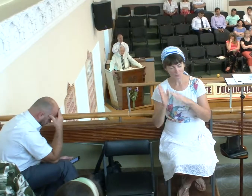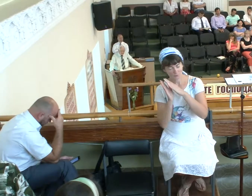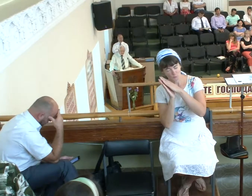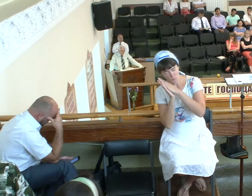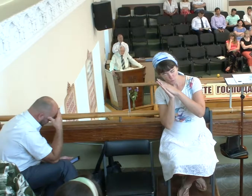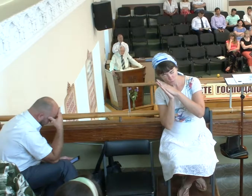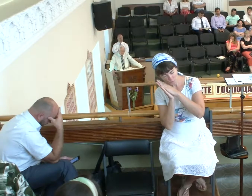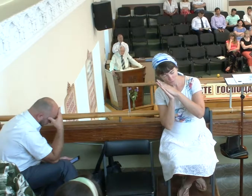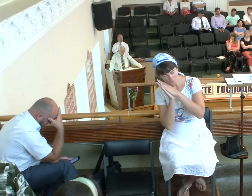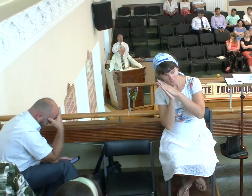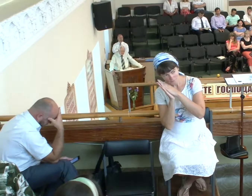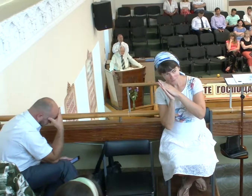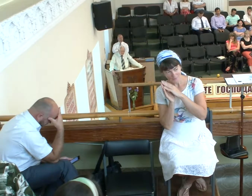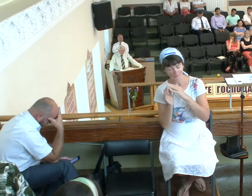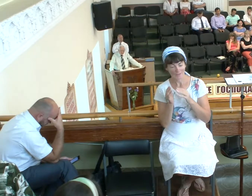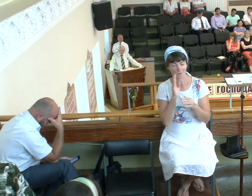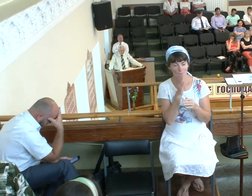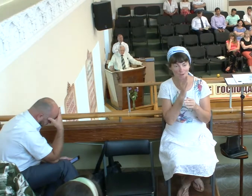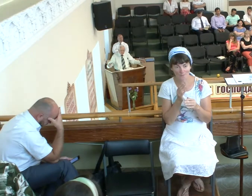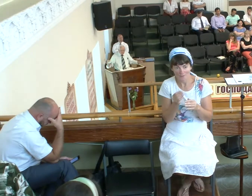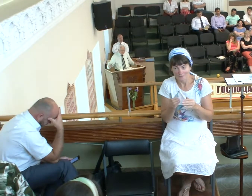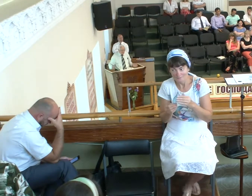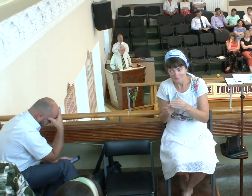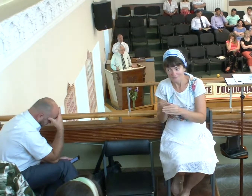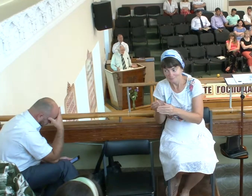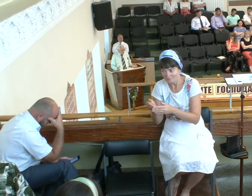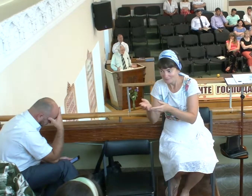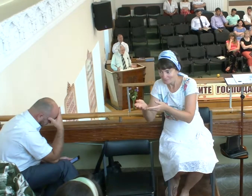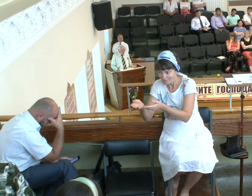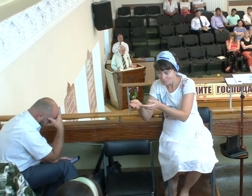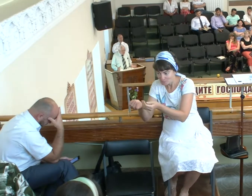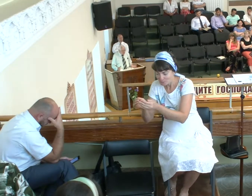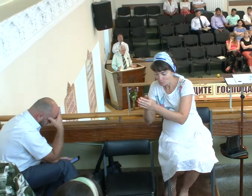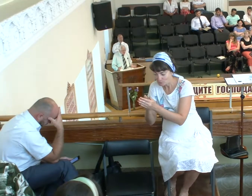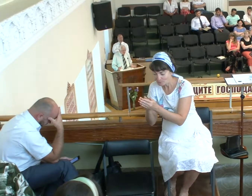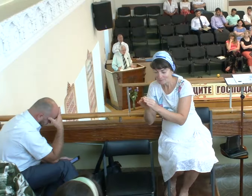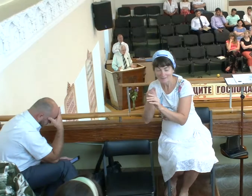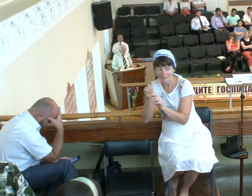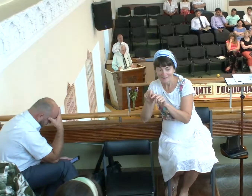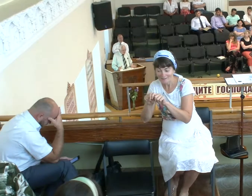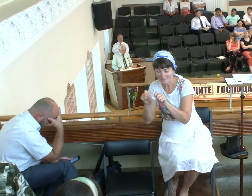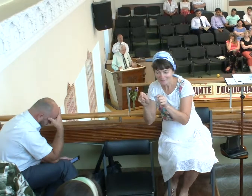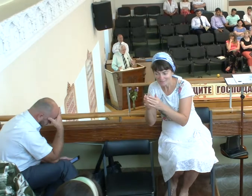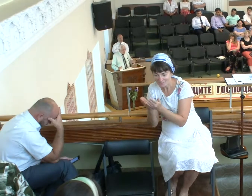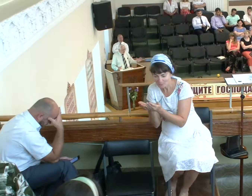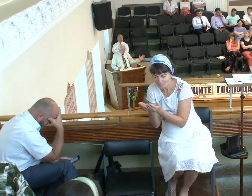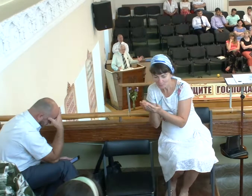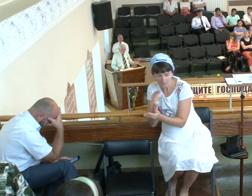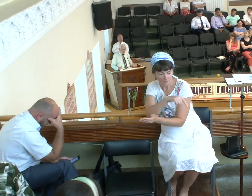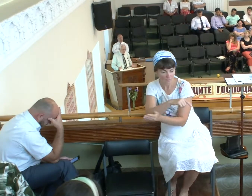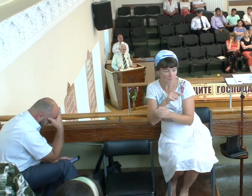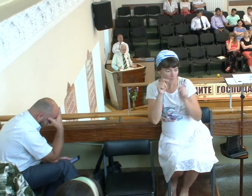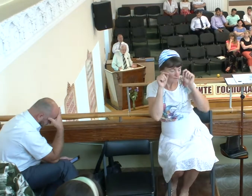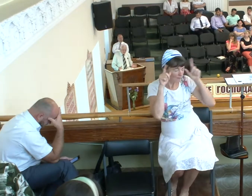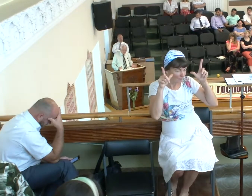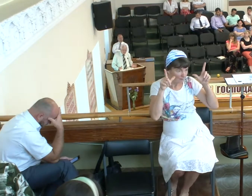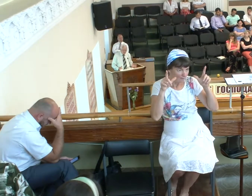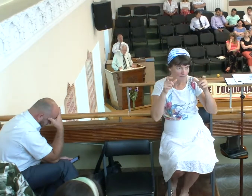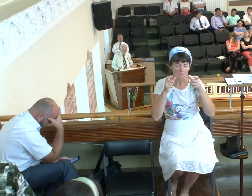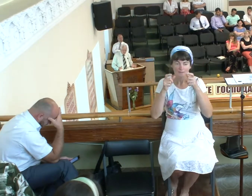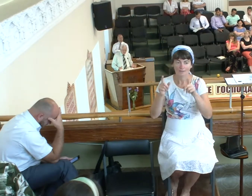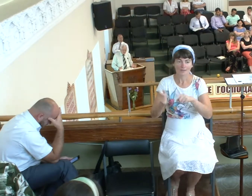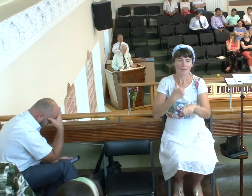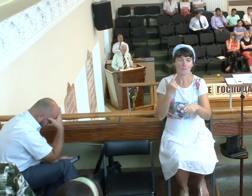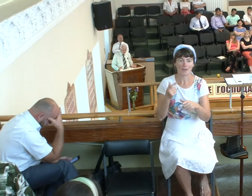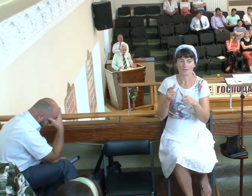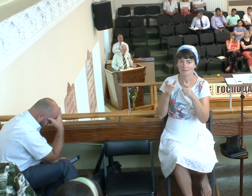берет, открывает Библию, и в этот момент он подхватывается и кричит, закрой эту книгу, не читай эту